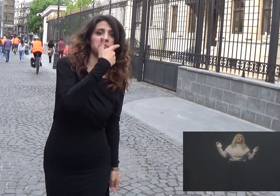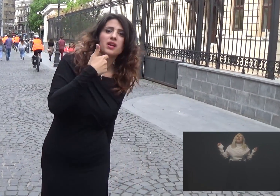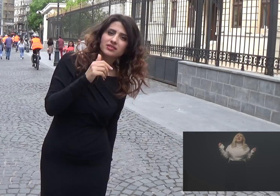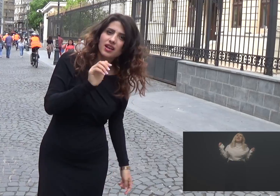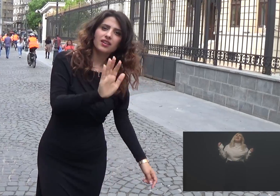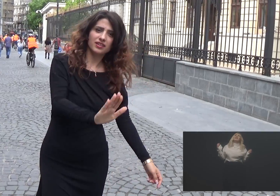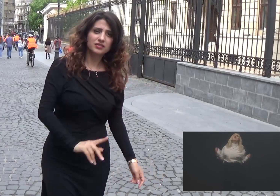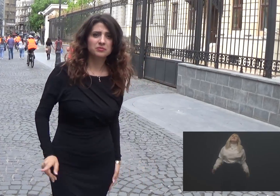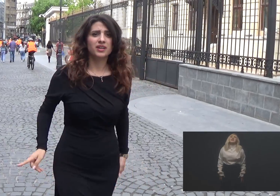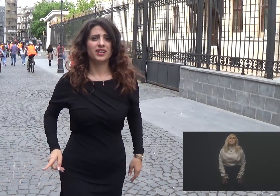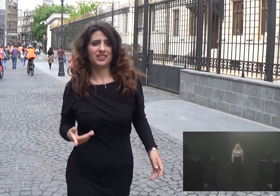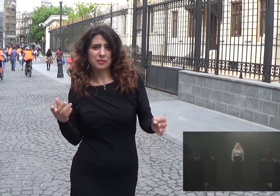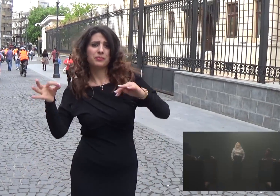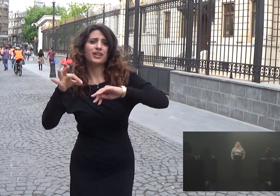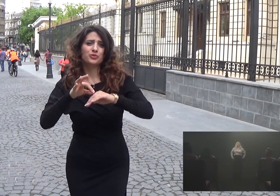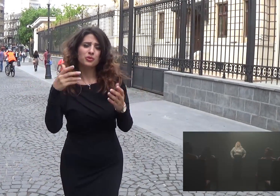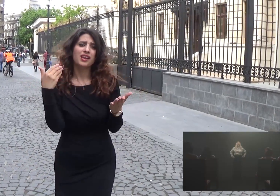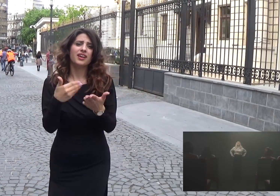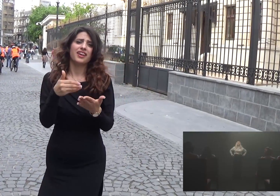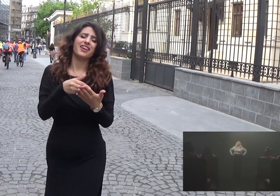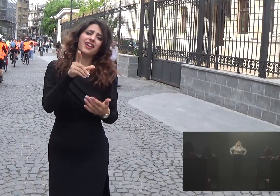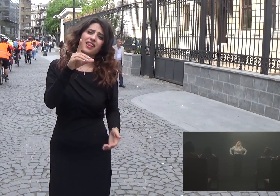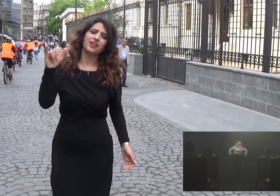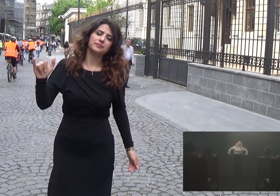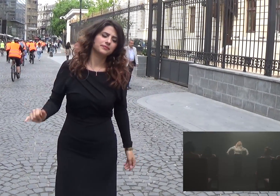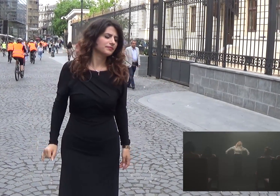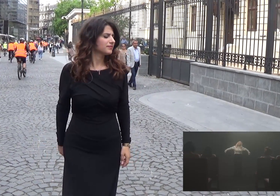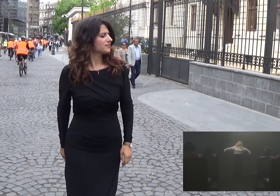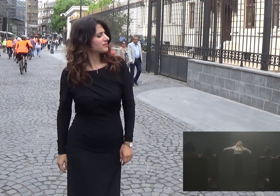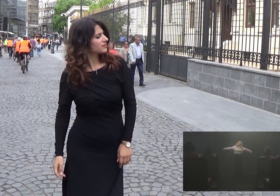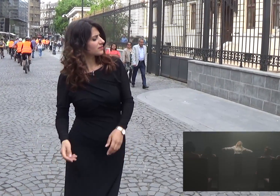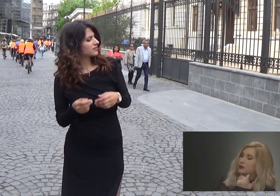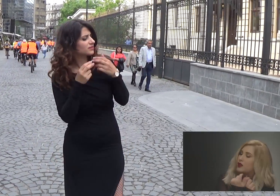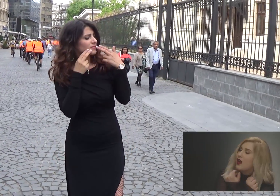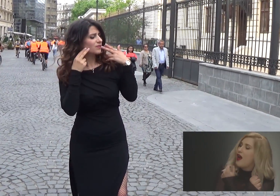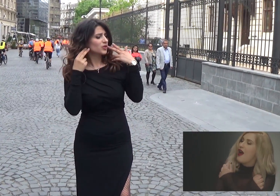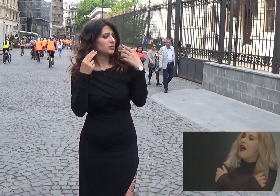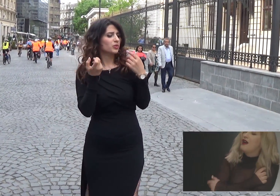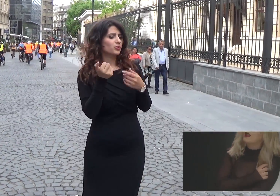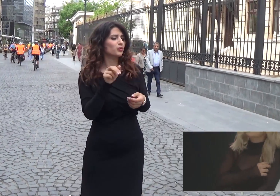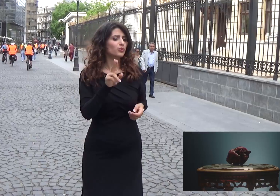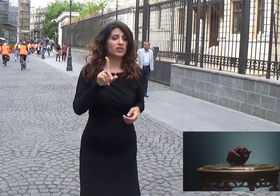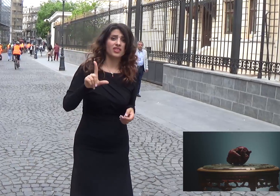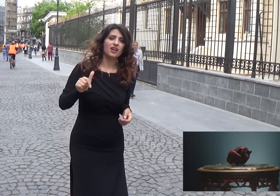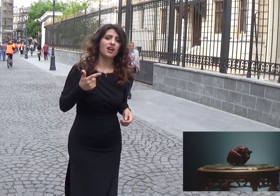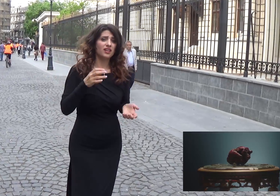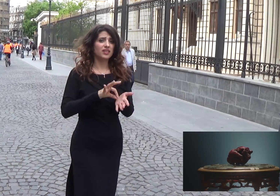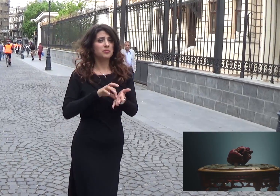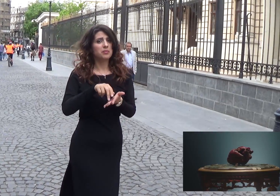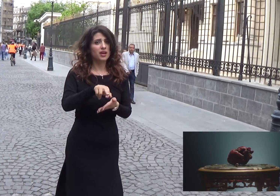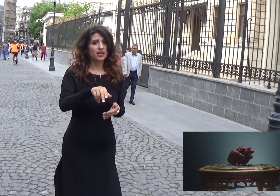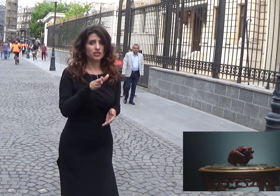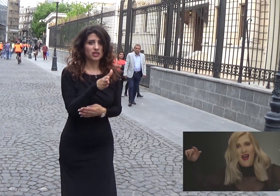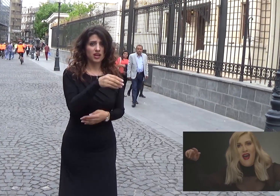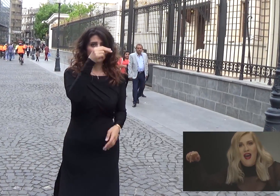Pe fața ei se mărită pentru lei, niciun zâmbet măcar, în timp ce merge